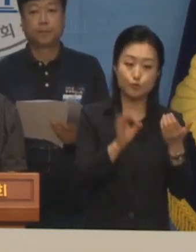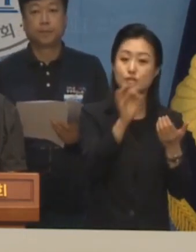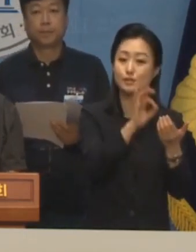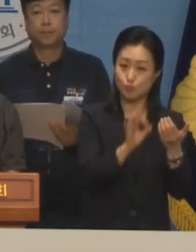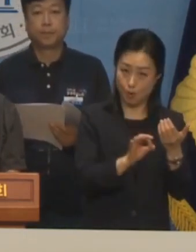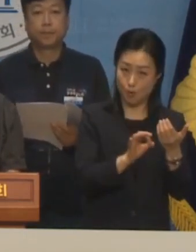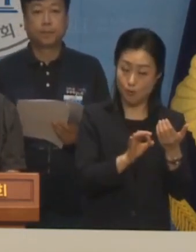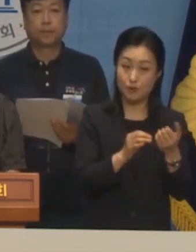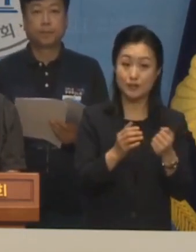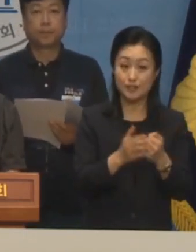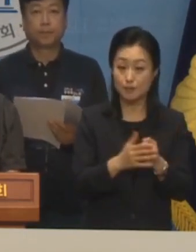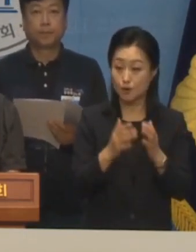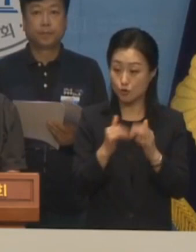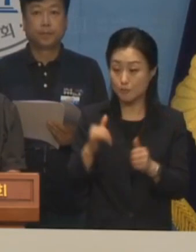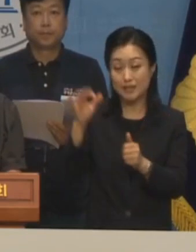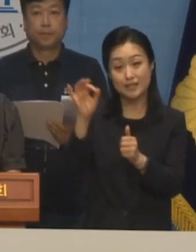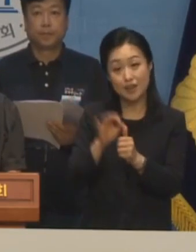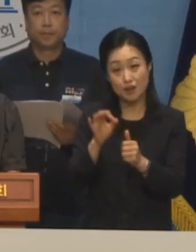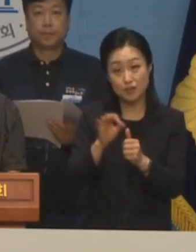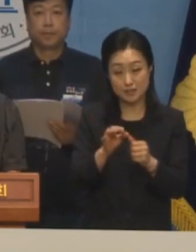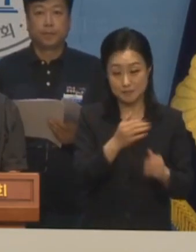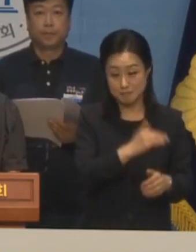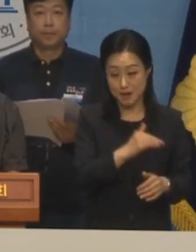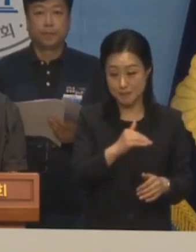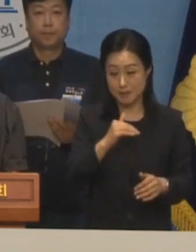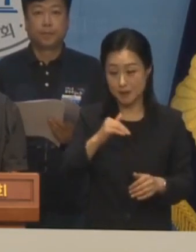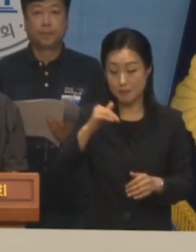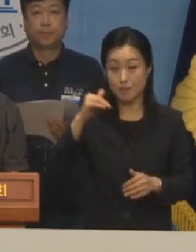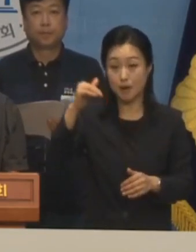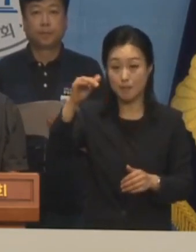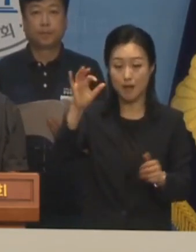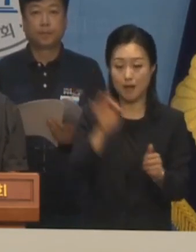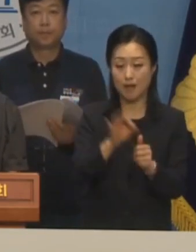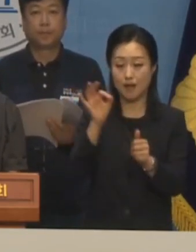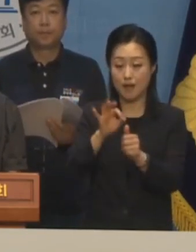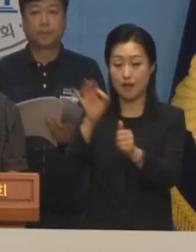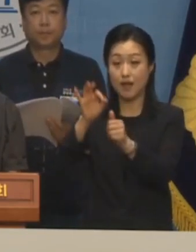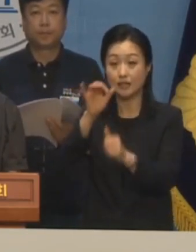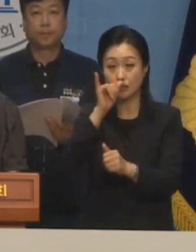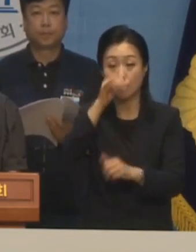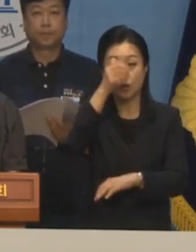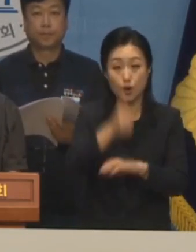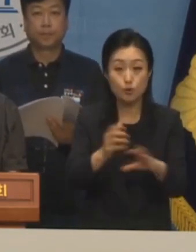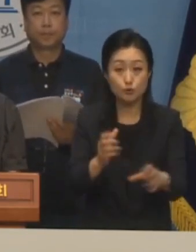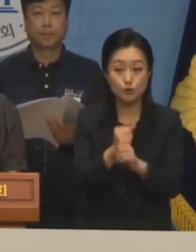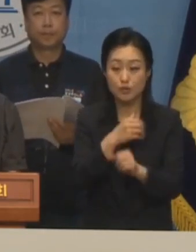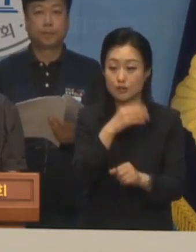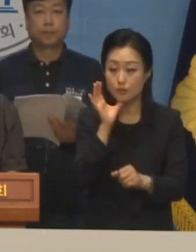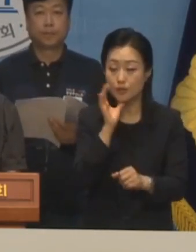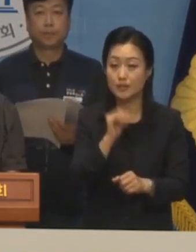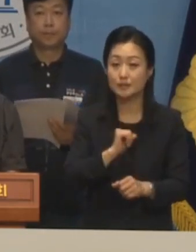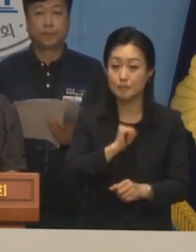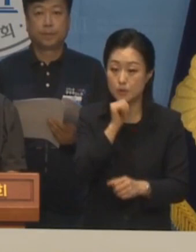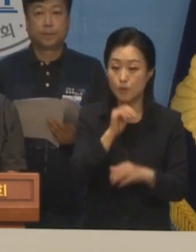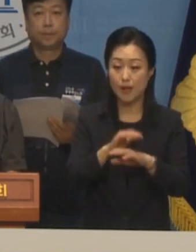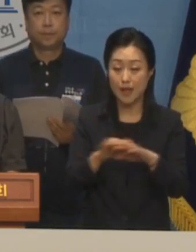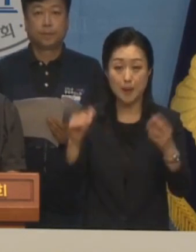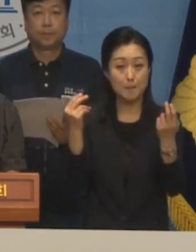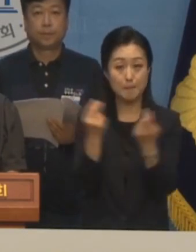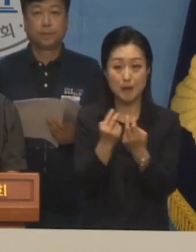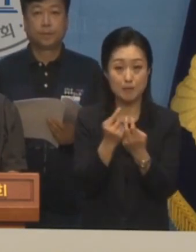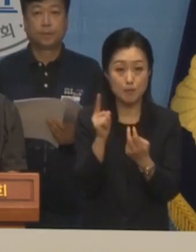늘어난 수치도 국민연금 수급자 증가에 따른 것으로 판단됩니다. 결국 노인빈곤을 해소할